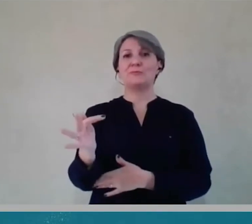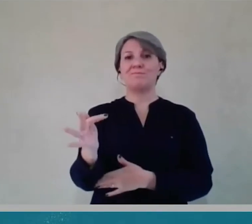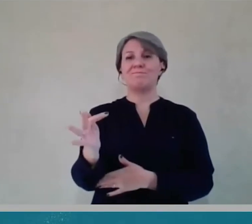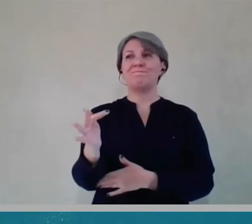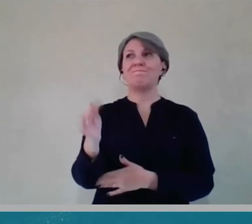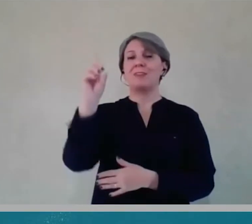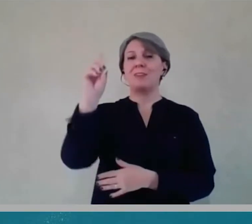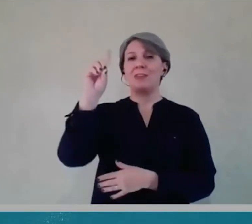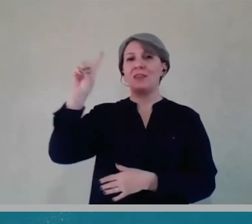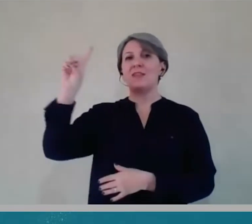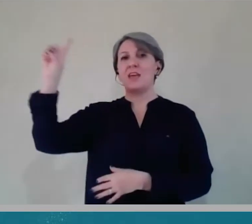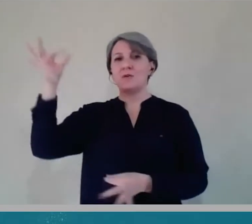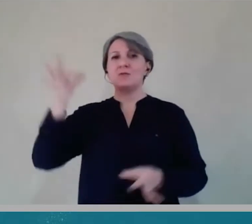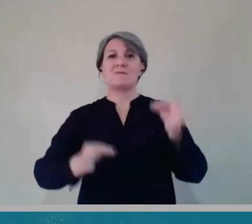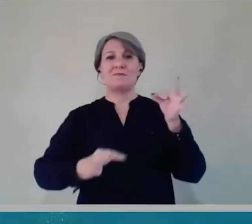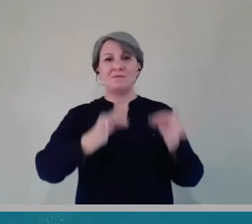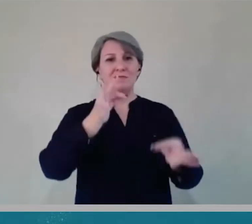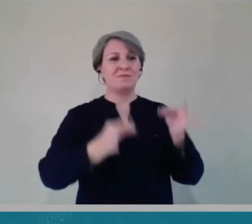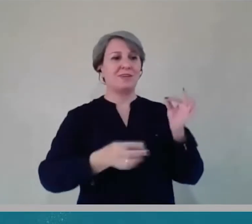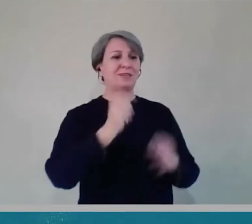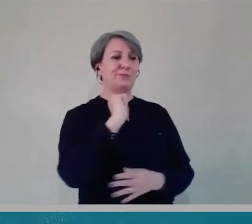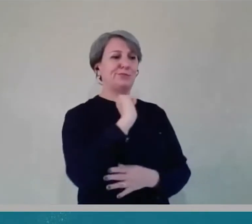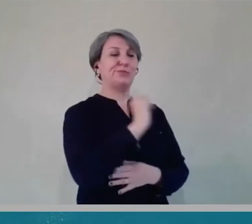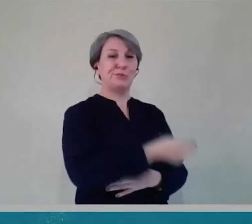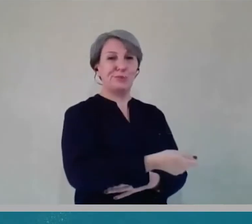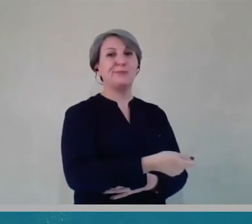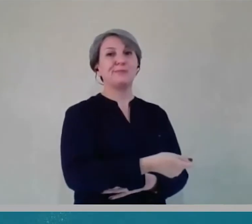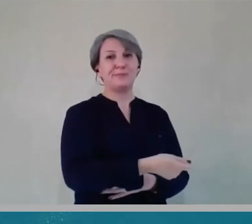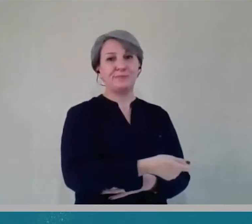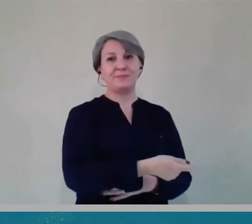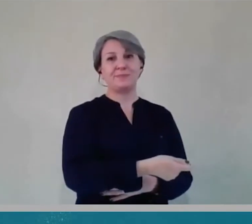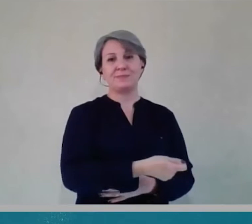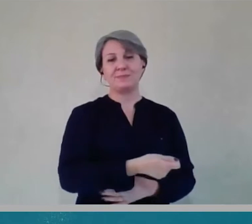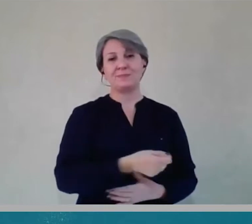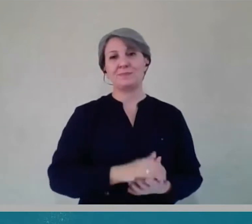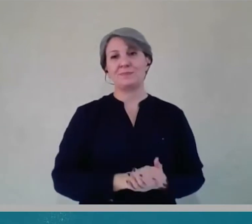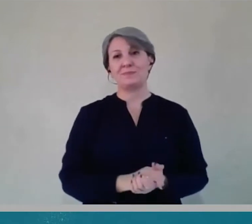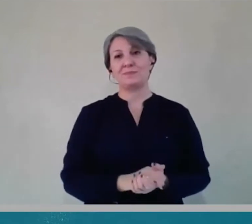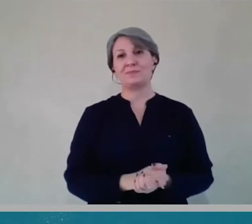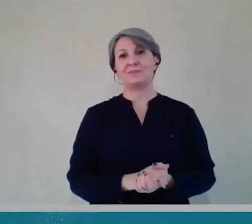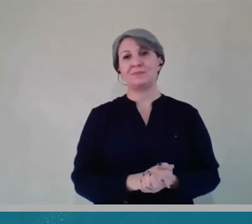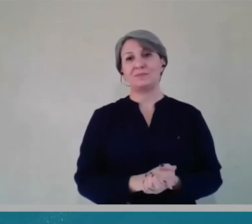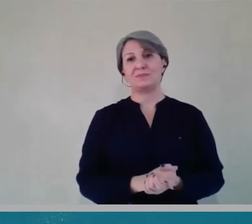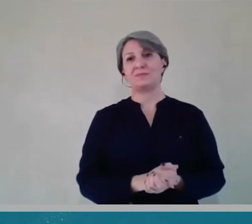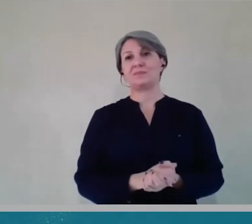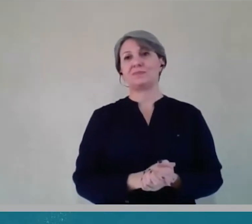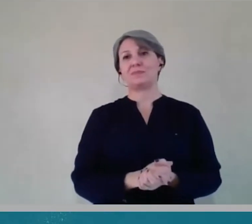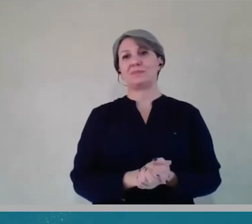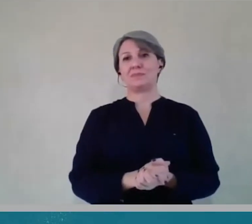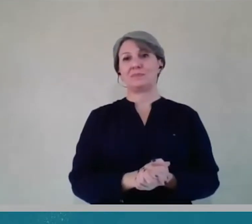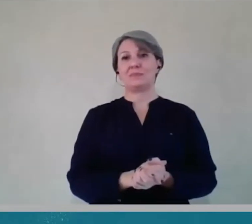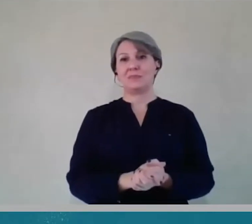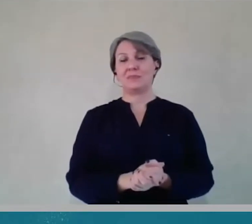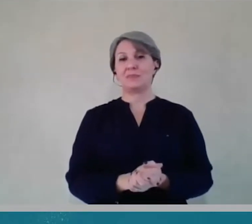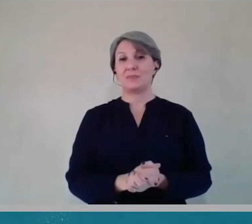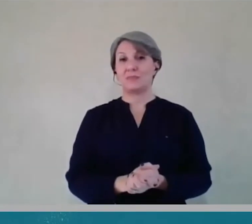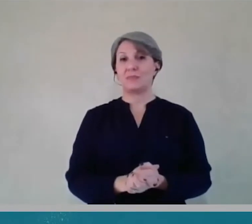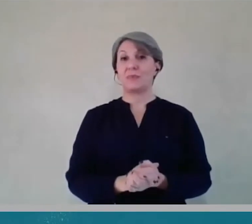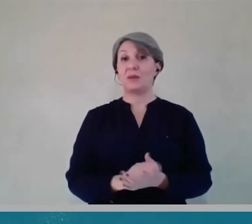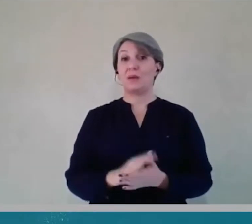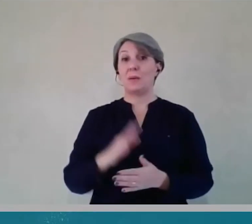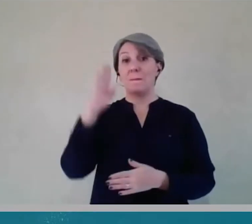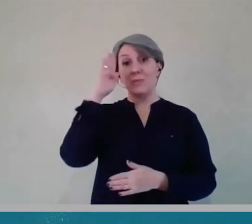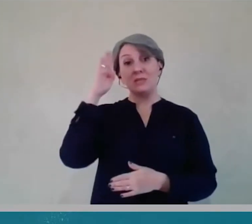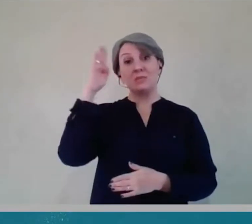vivos e mortos. Todos terão de prestar contas. Por isso, irmãos, principalmente nós que estamos vivendo a vida da igreja,